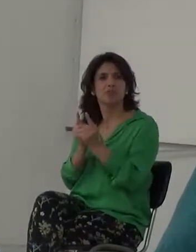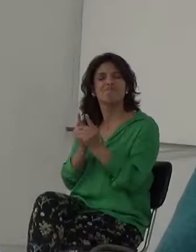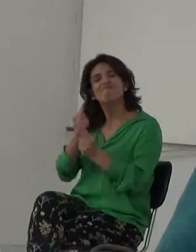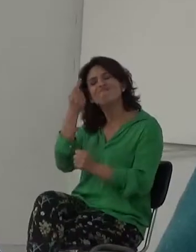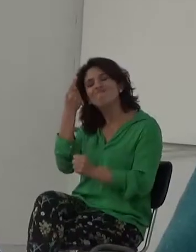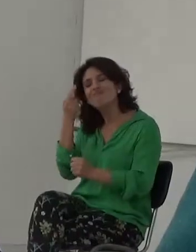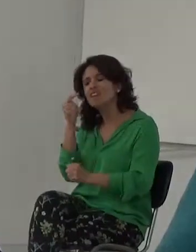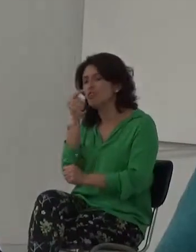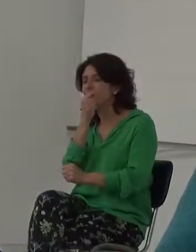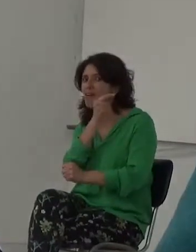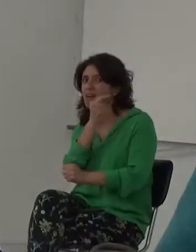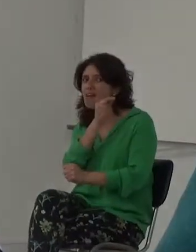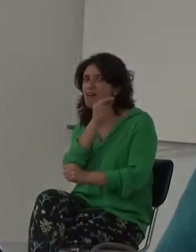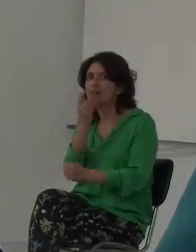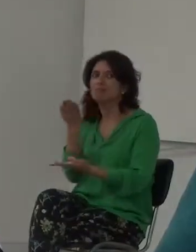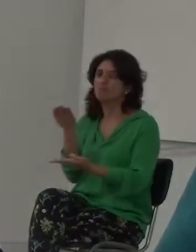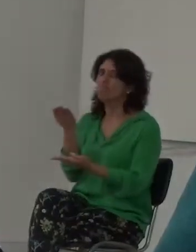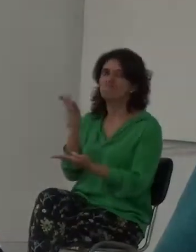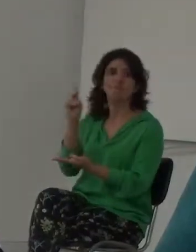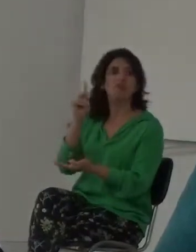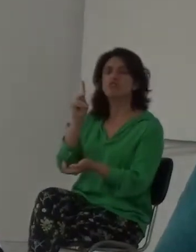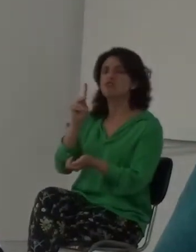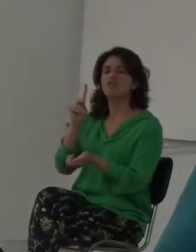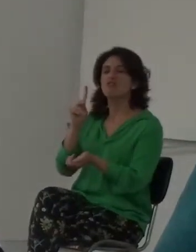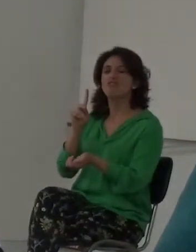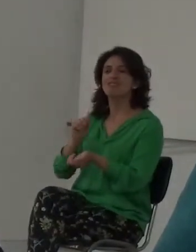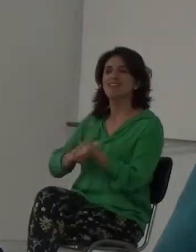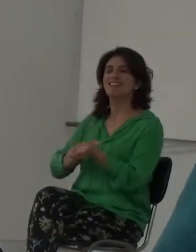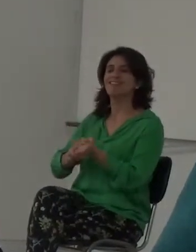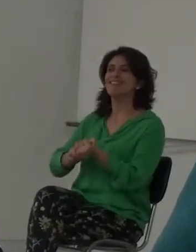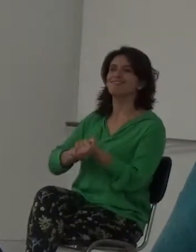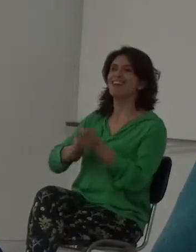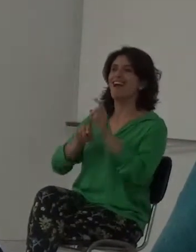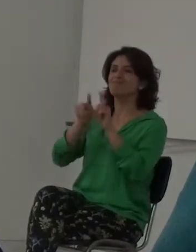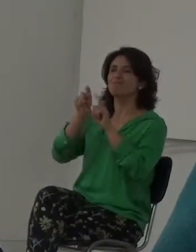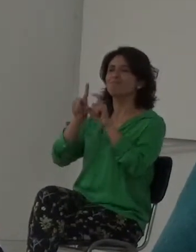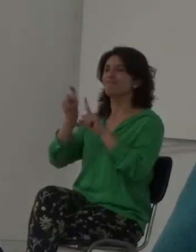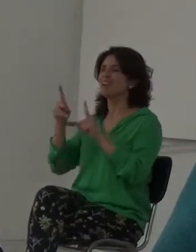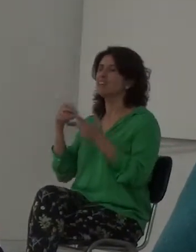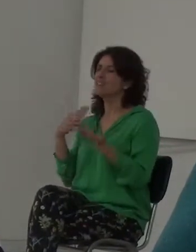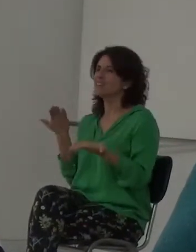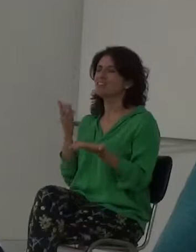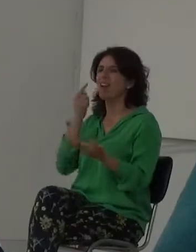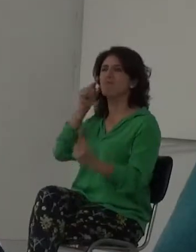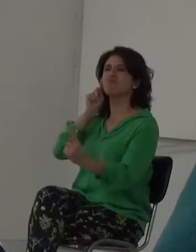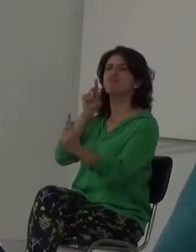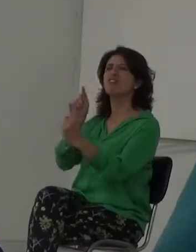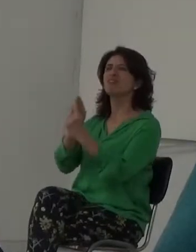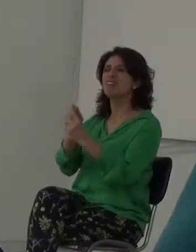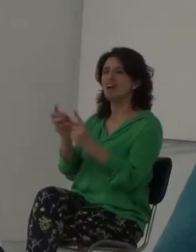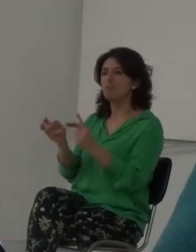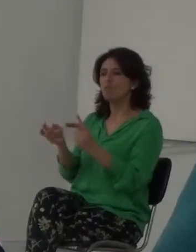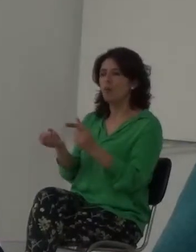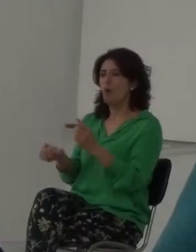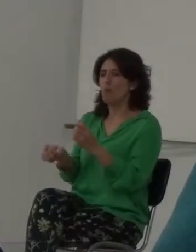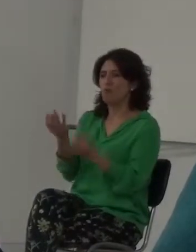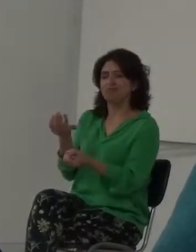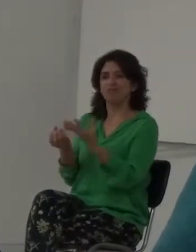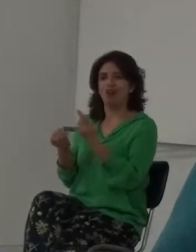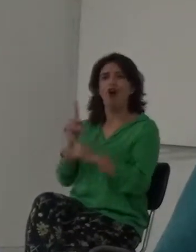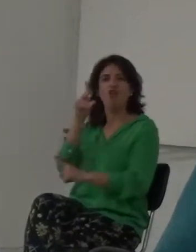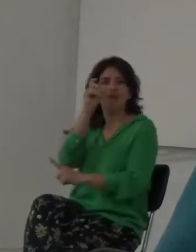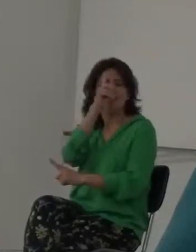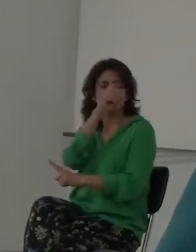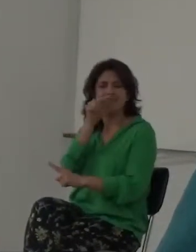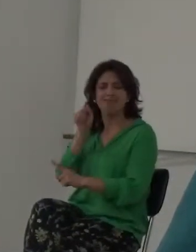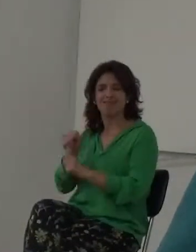es necesariamente un criterio de análisis que nos indique riqueza en la narración o complejidad